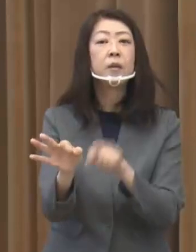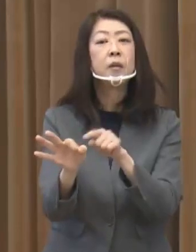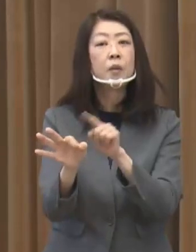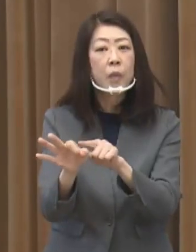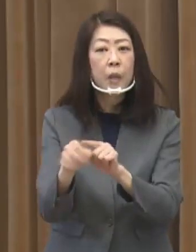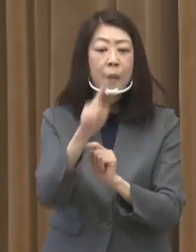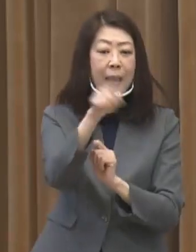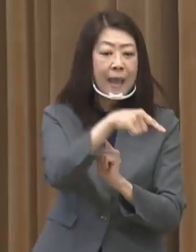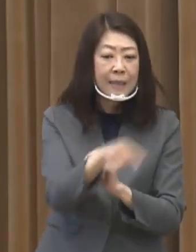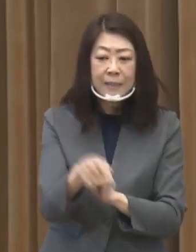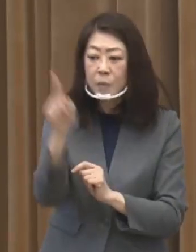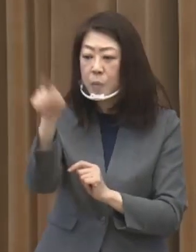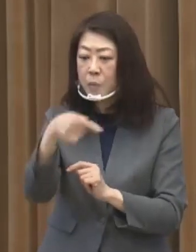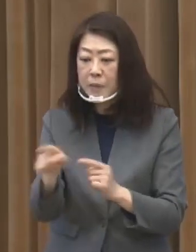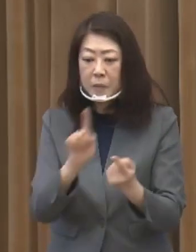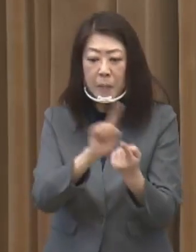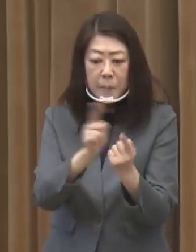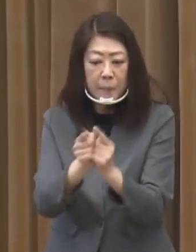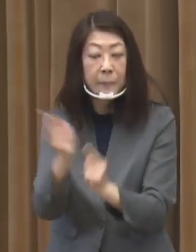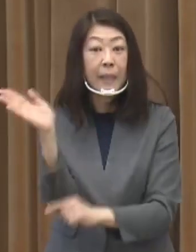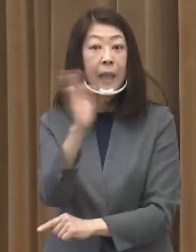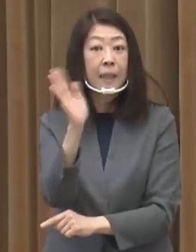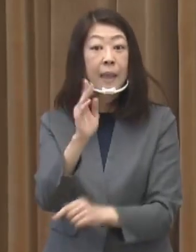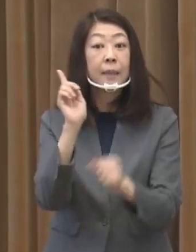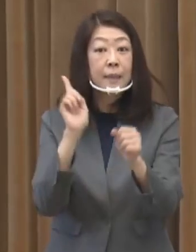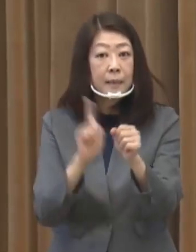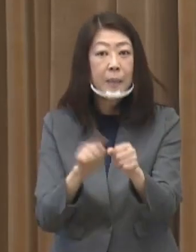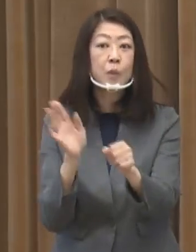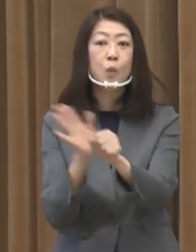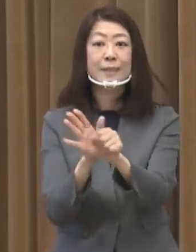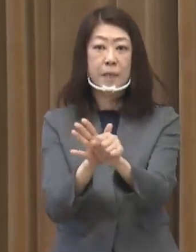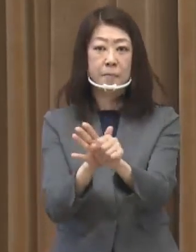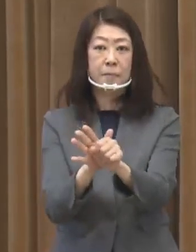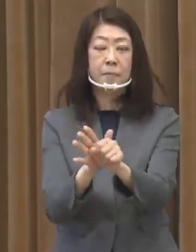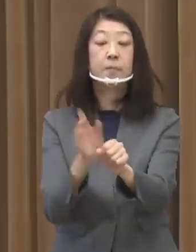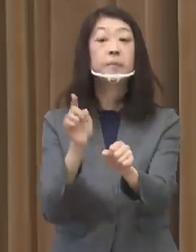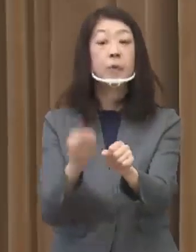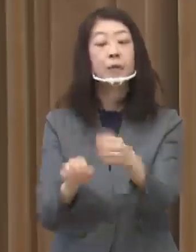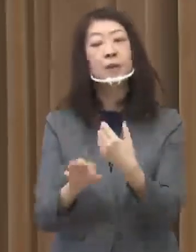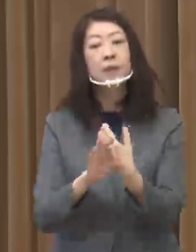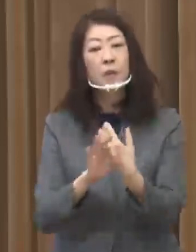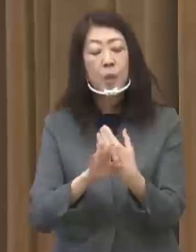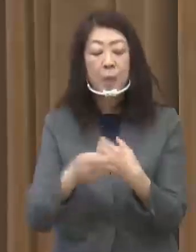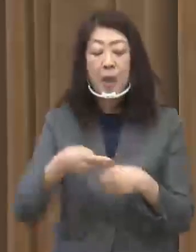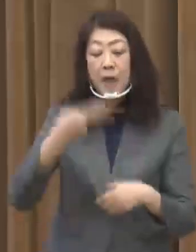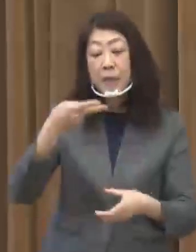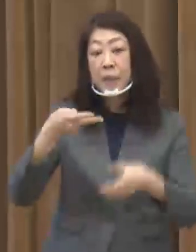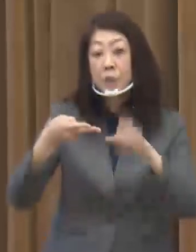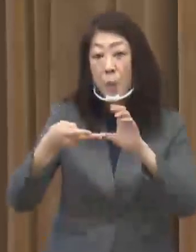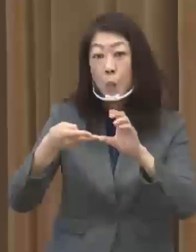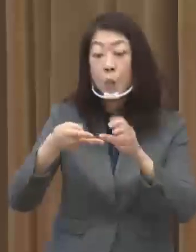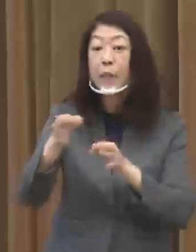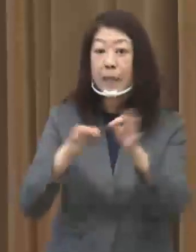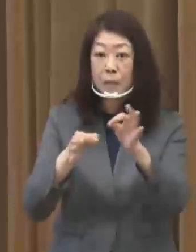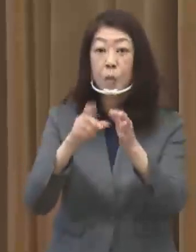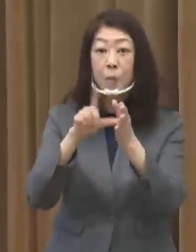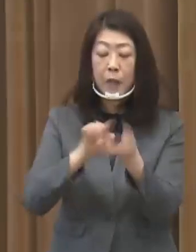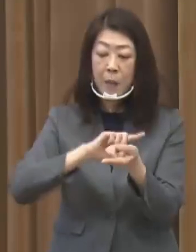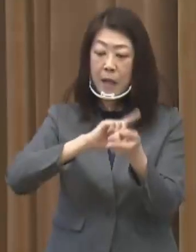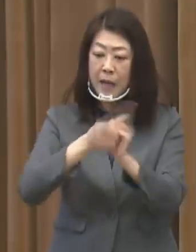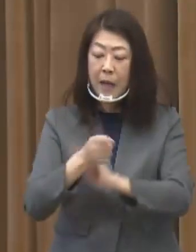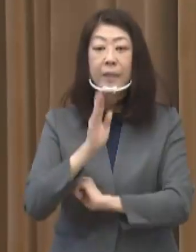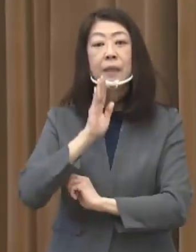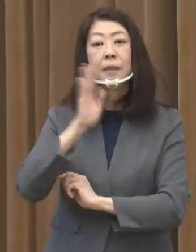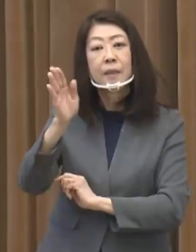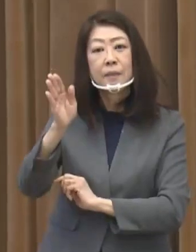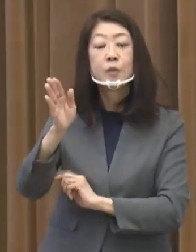るための業態支援などを支援をするものであり、それは例えば飲食店であればデリバリーを始める、お弁当を始める、